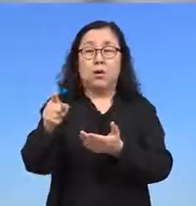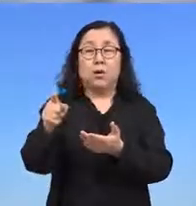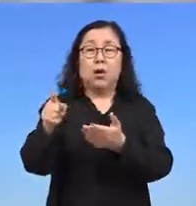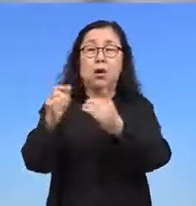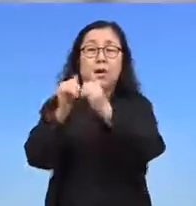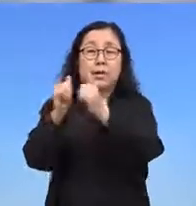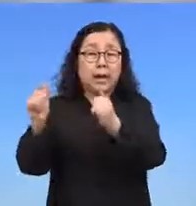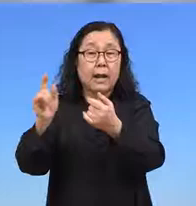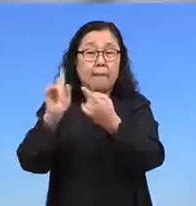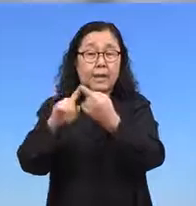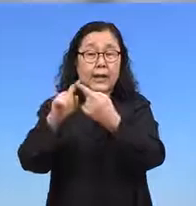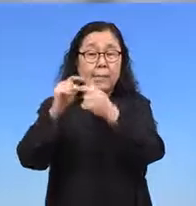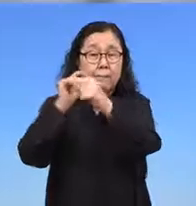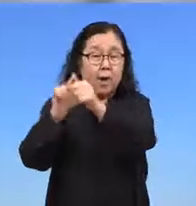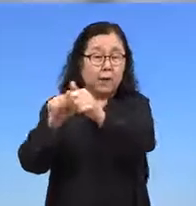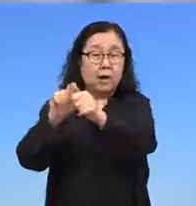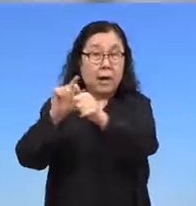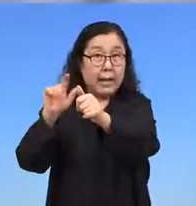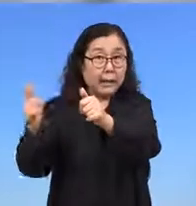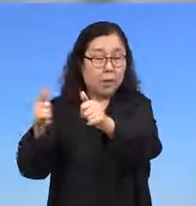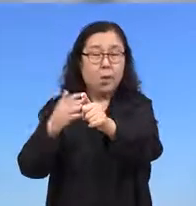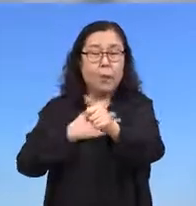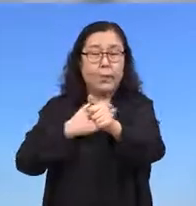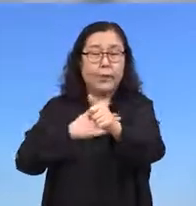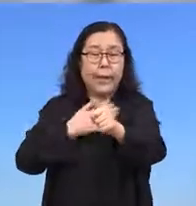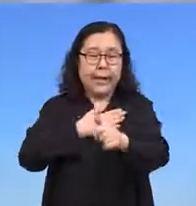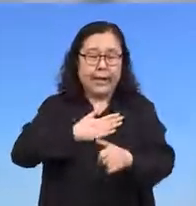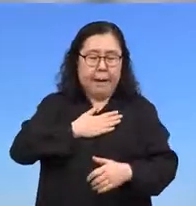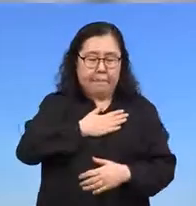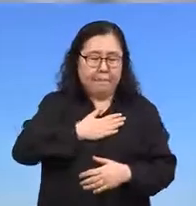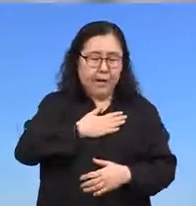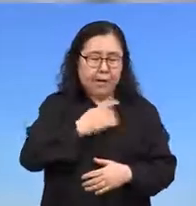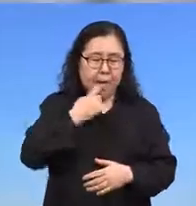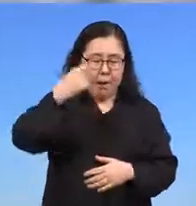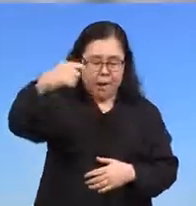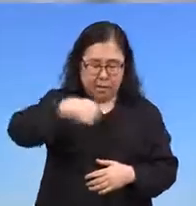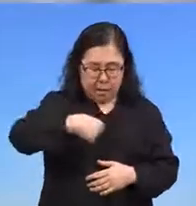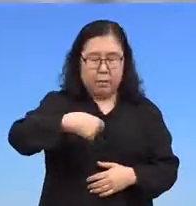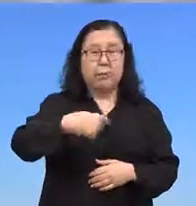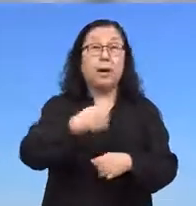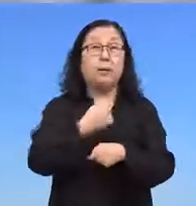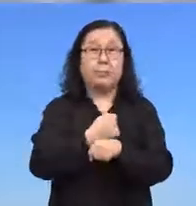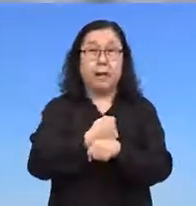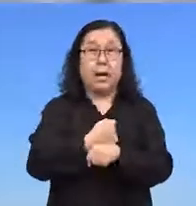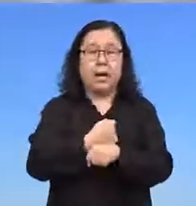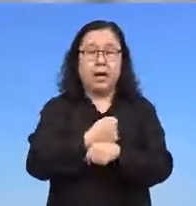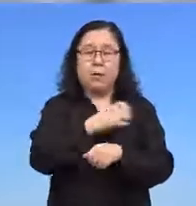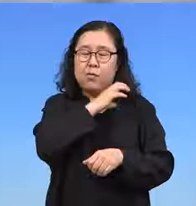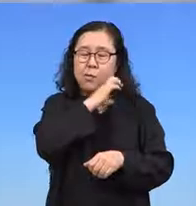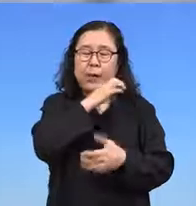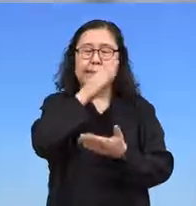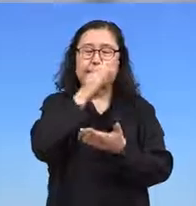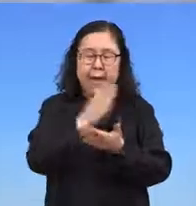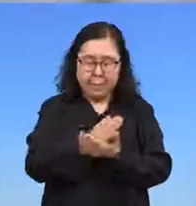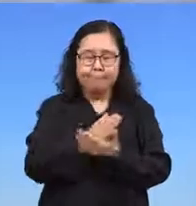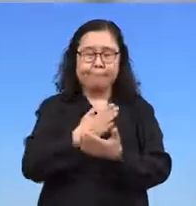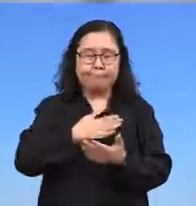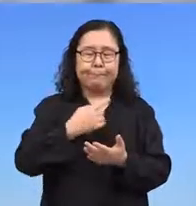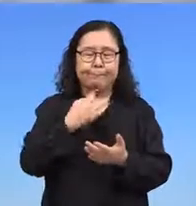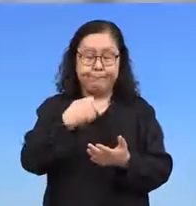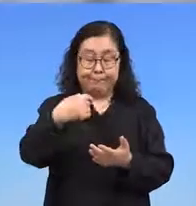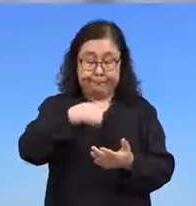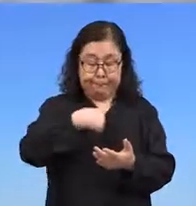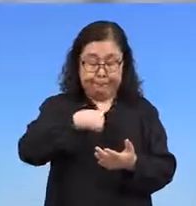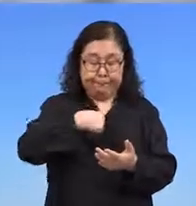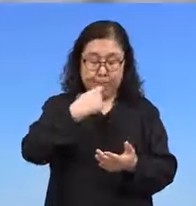사람에 대한 명령이 아니라 내 감정을 명령하는 거예요. 불평은 이제 그만.